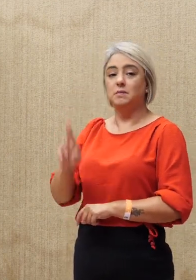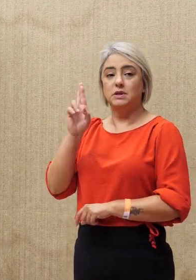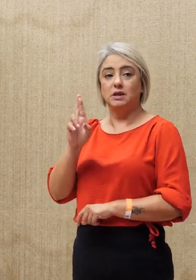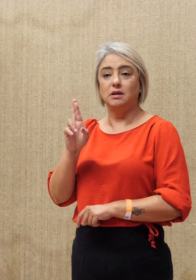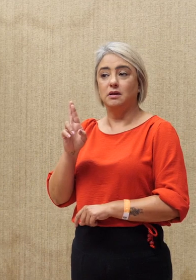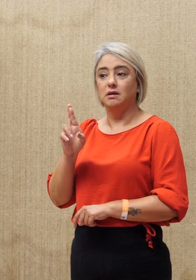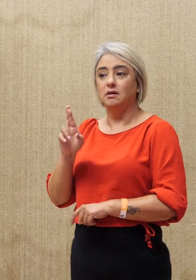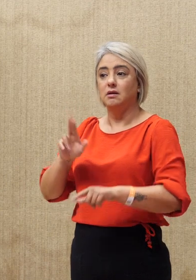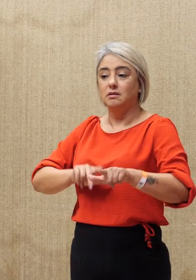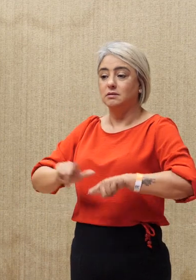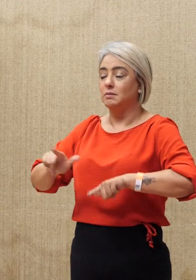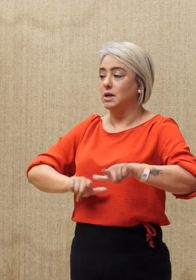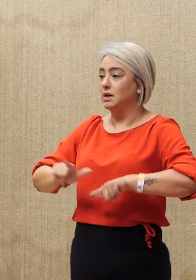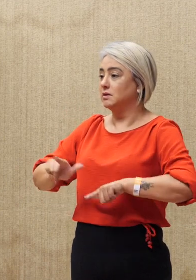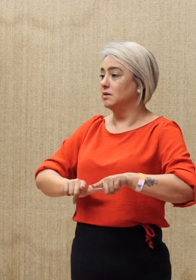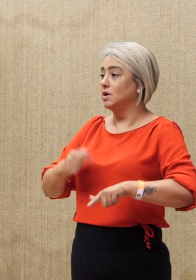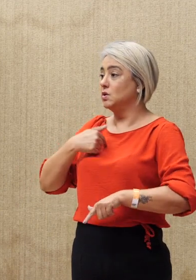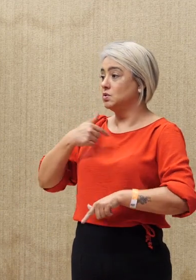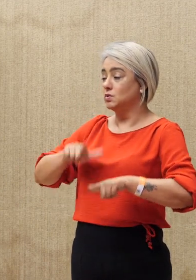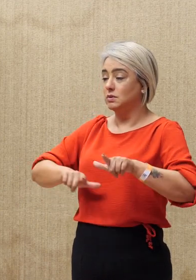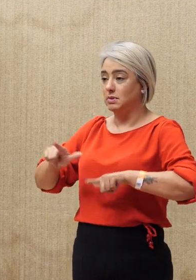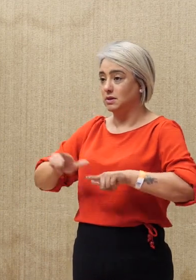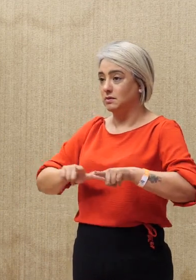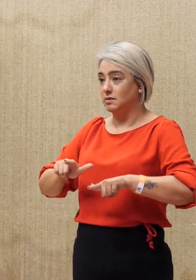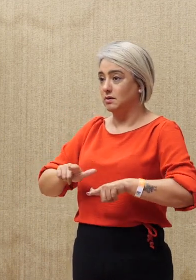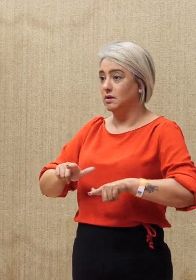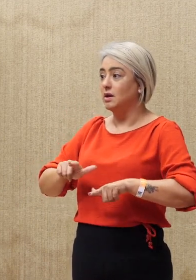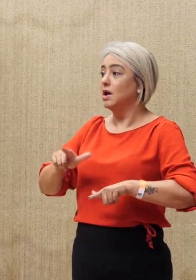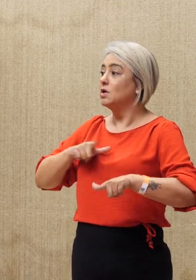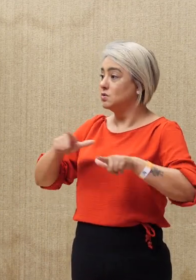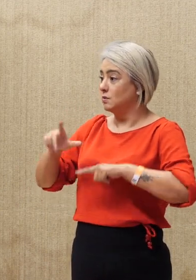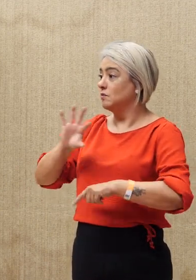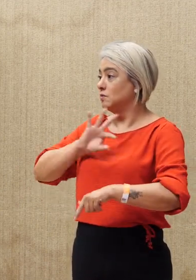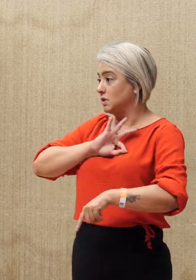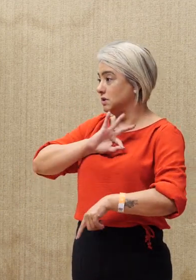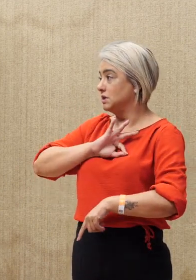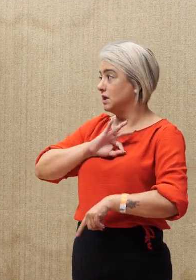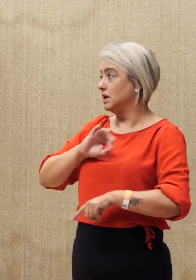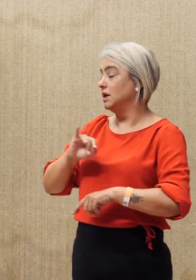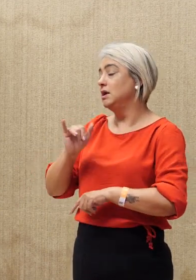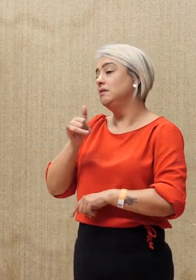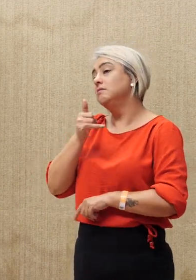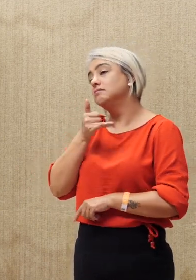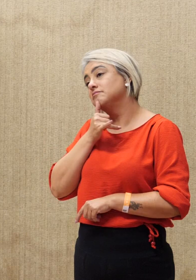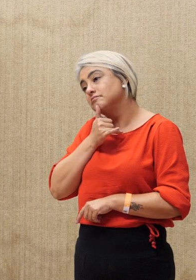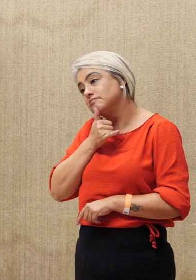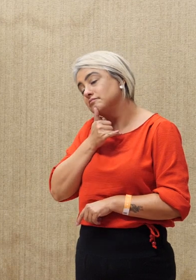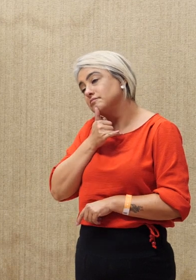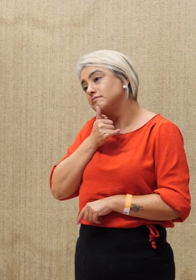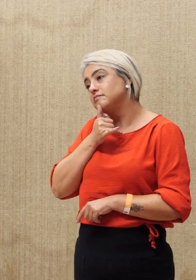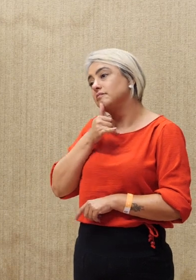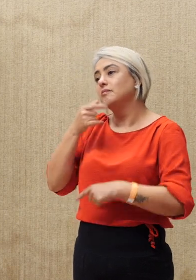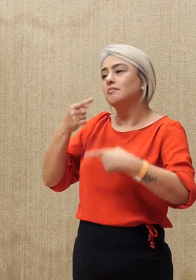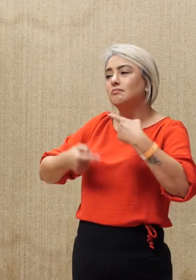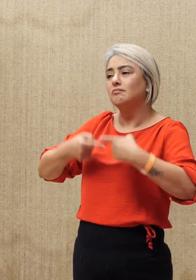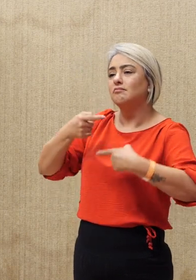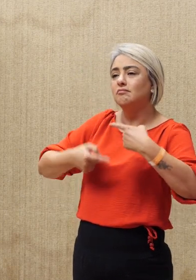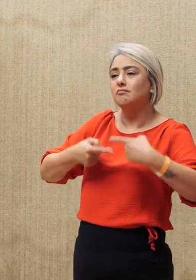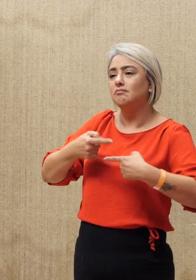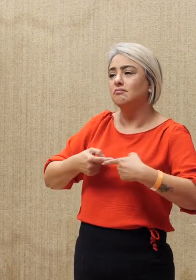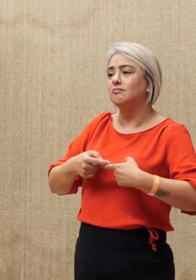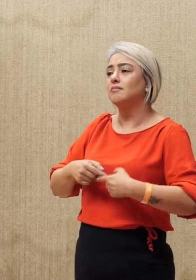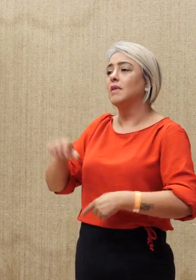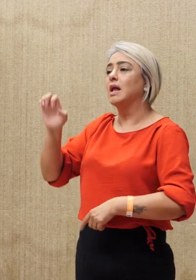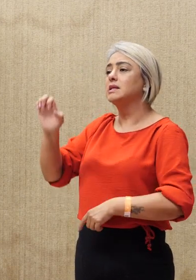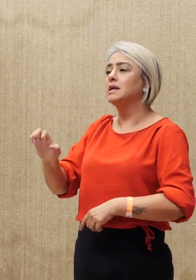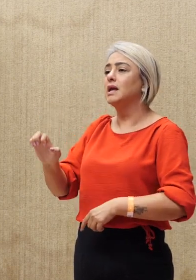aqui como trabalhador. Eu sou um trabalhador, eu sou policial. Tá? Infelizmente, esse debate aqui pela